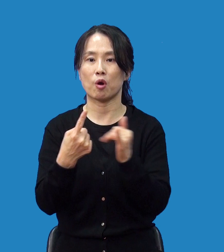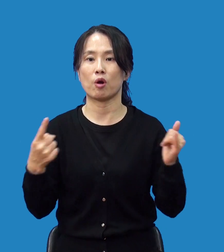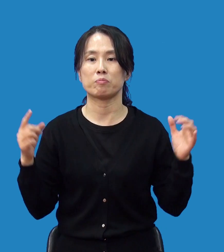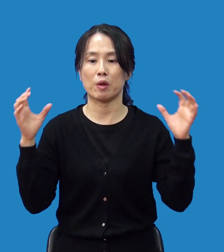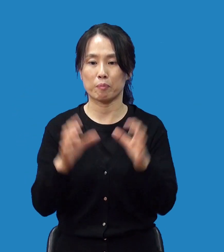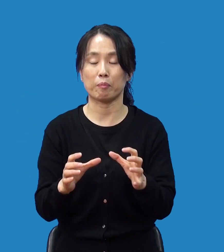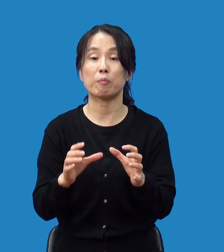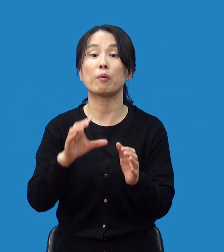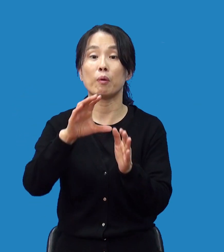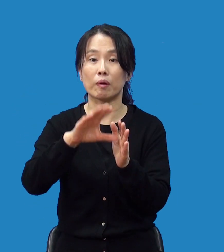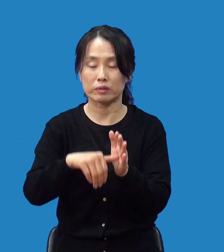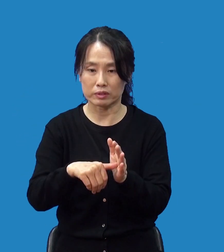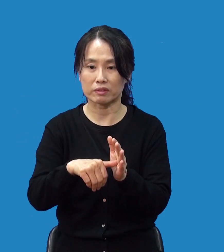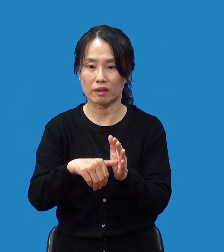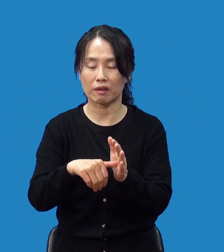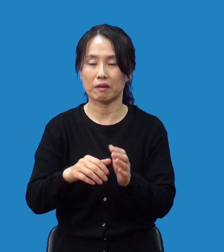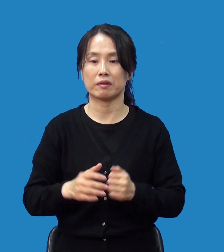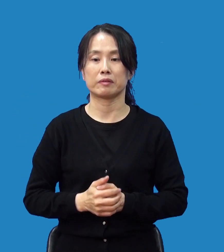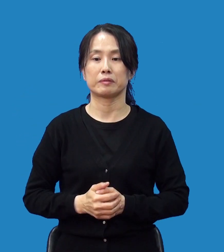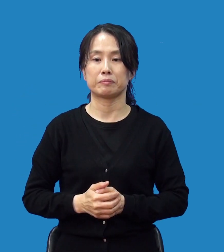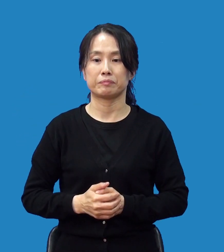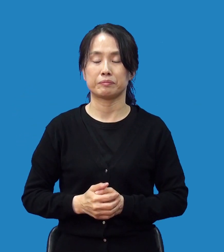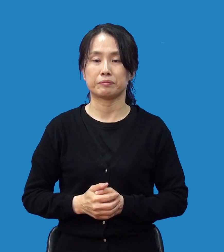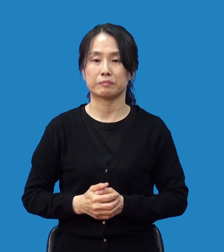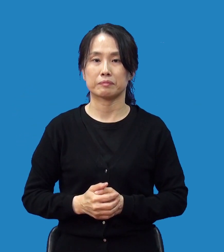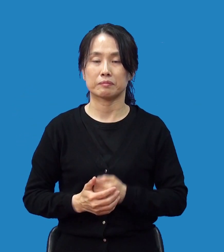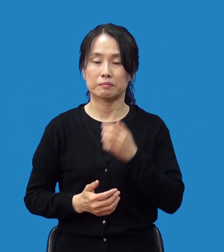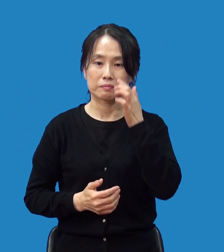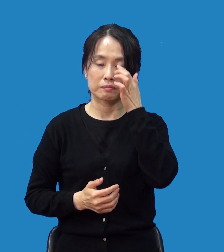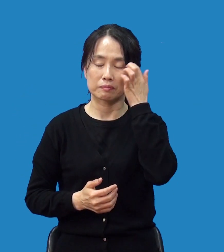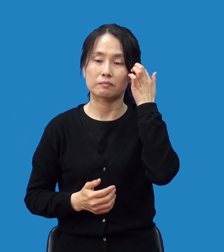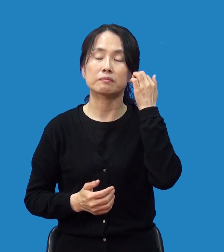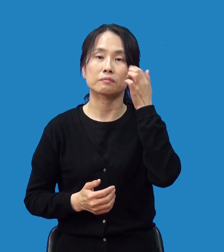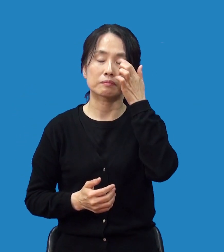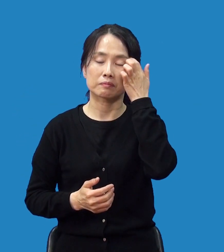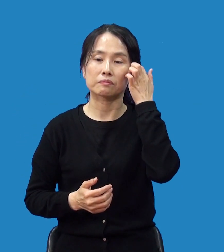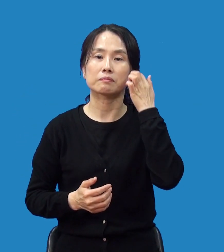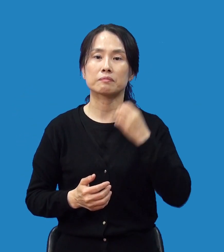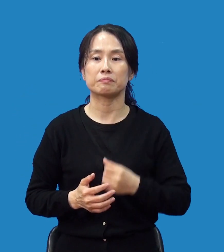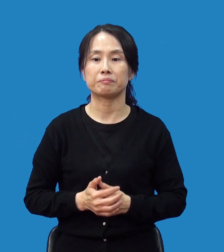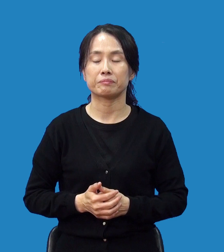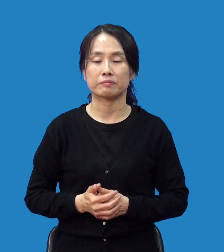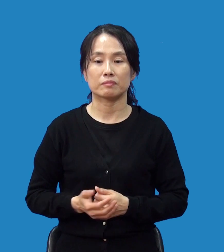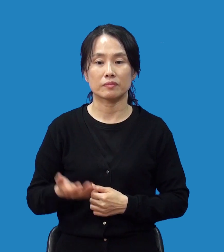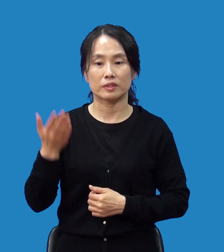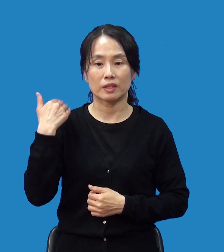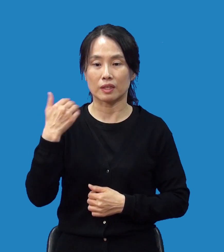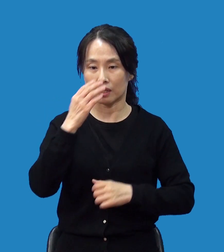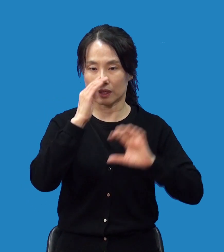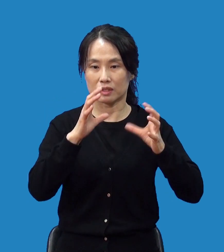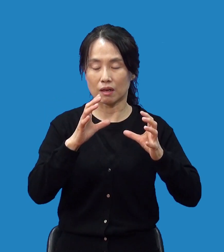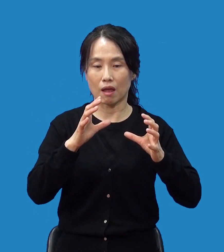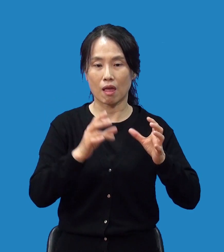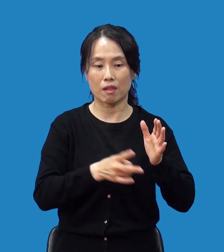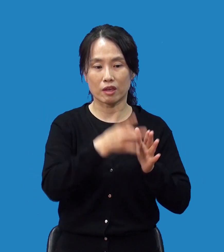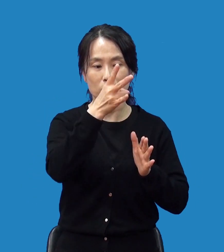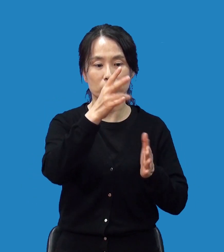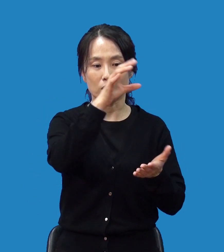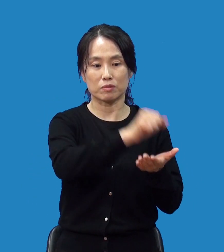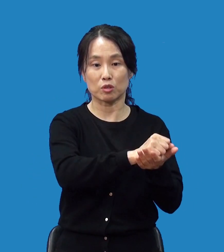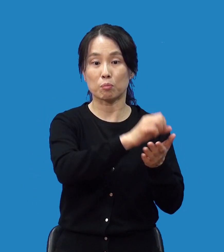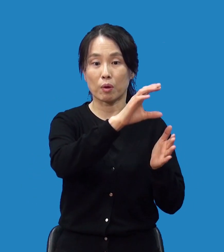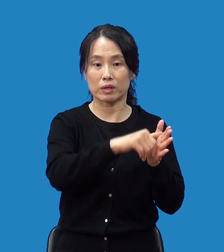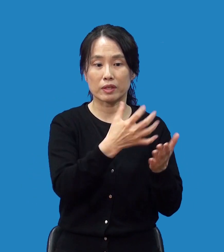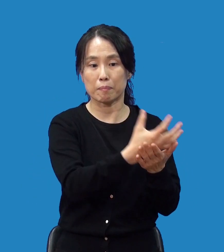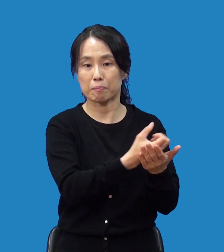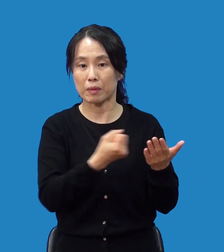자리에서 선대 느부갓네살 왕이 예루살렘을 정복할 때에 탈취해온